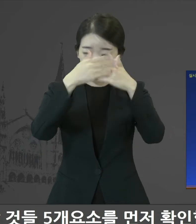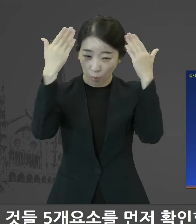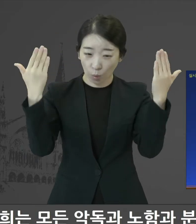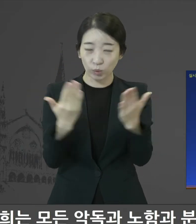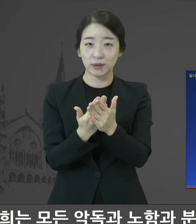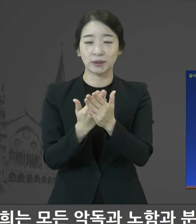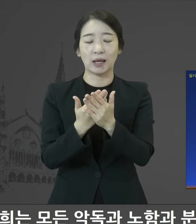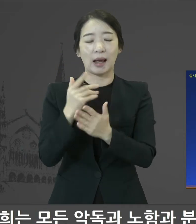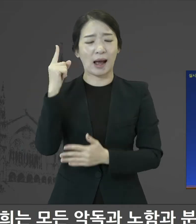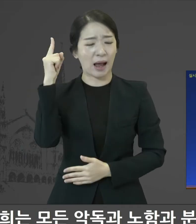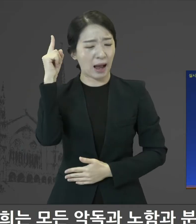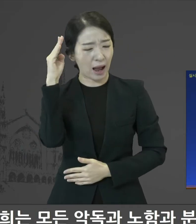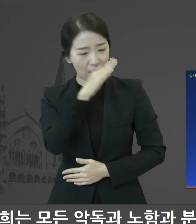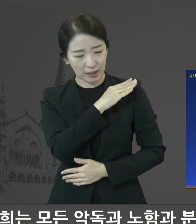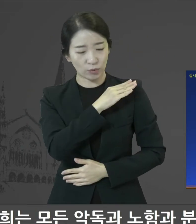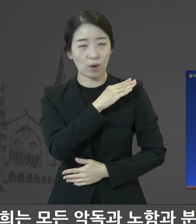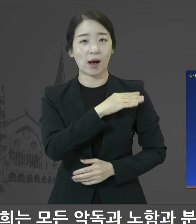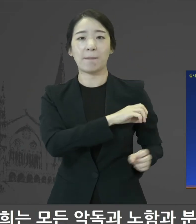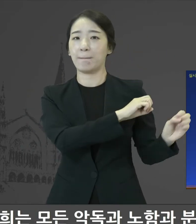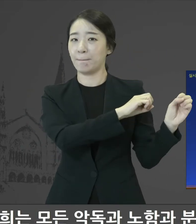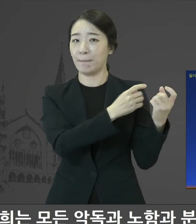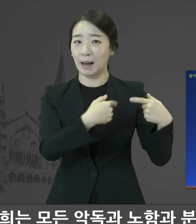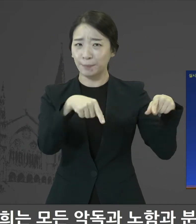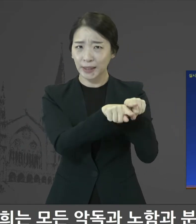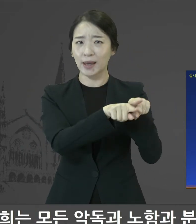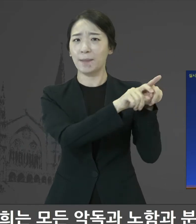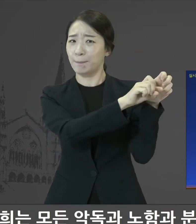모든 악의와 함께 버리고.